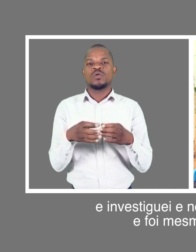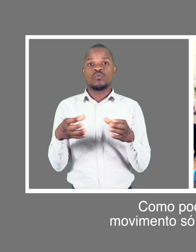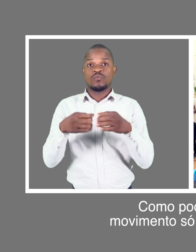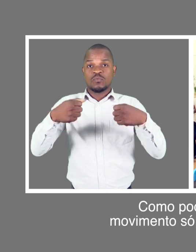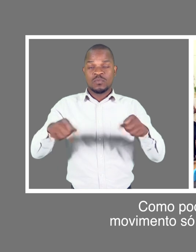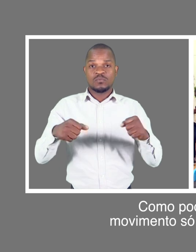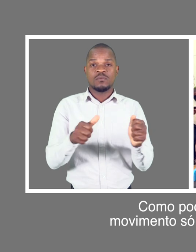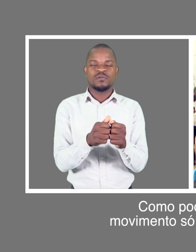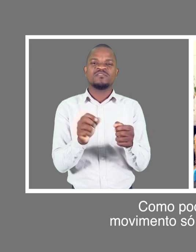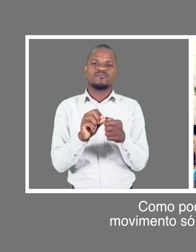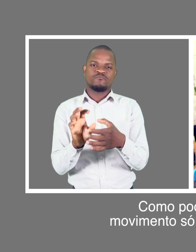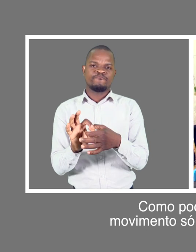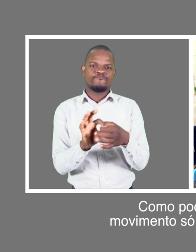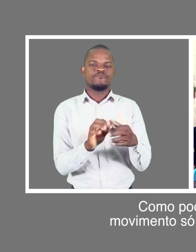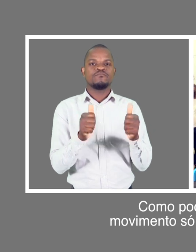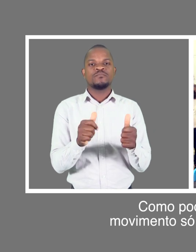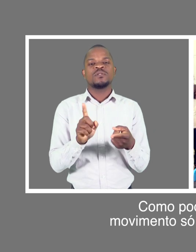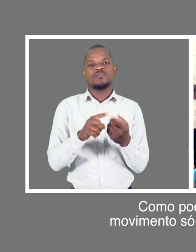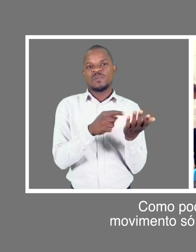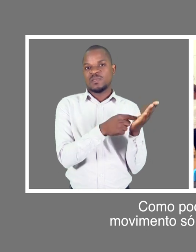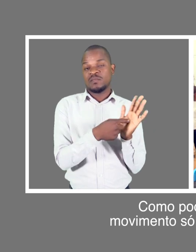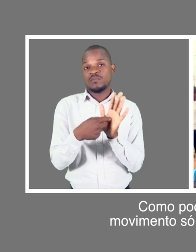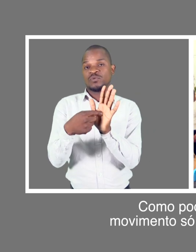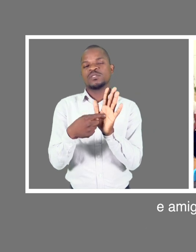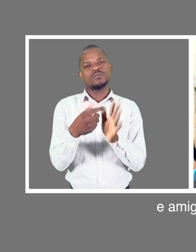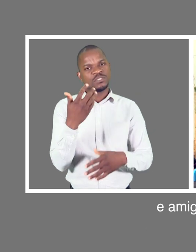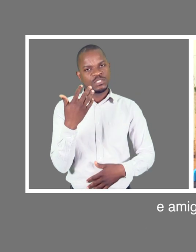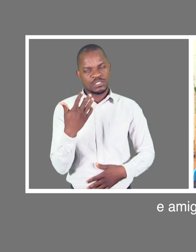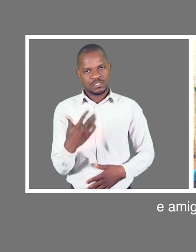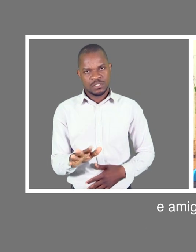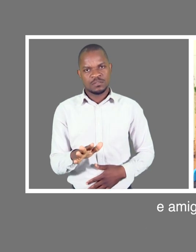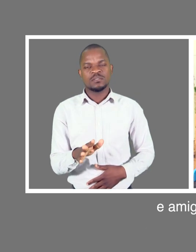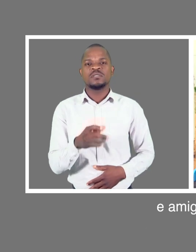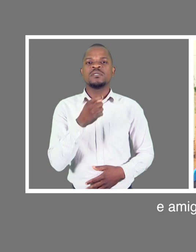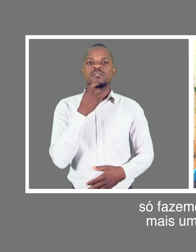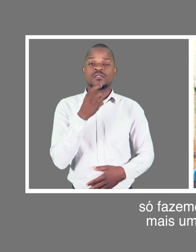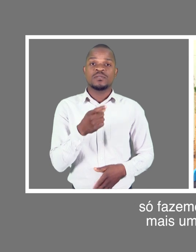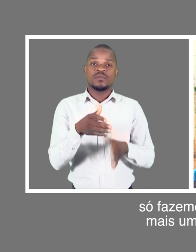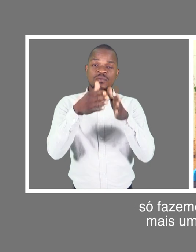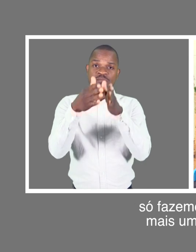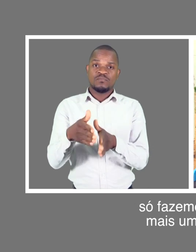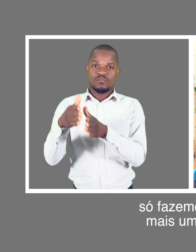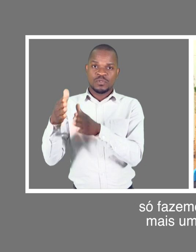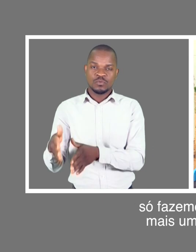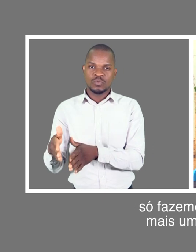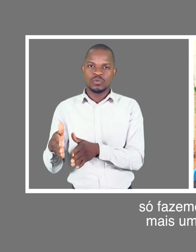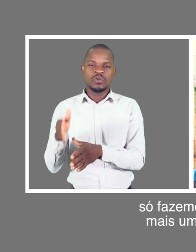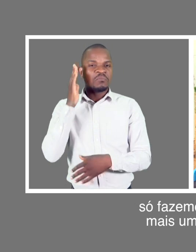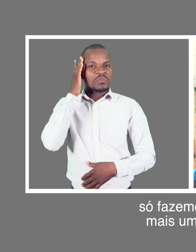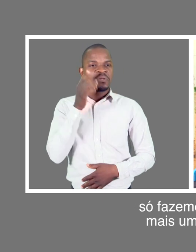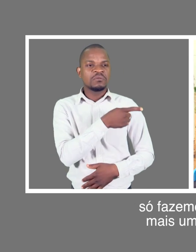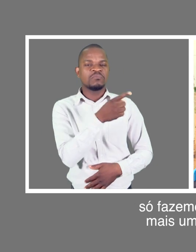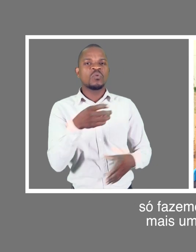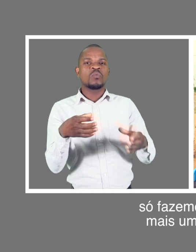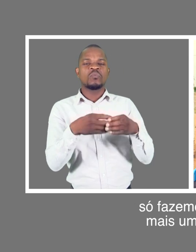sociais. Como vocês podem ver, é um movimento do grupo de motoqueiros, amigos do Marraquene. Só fazemos isso